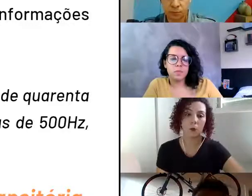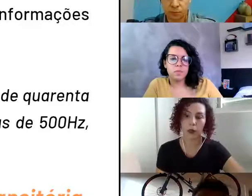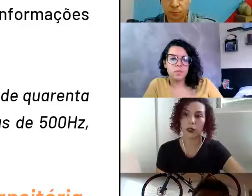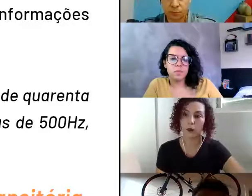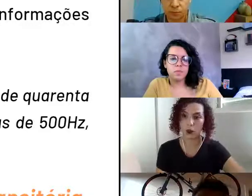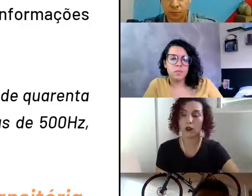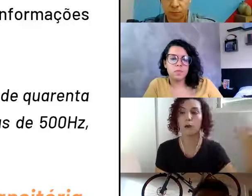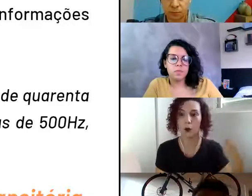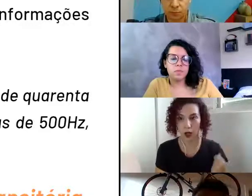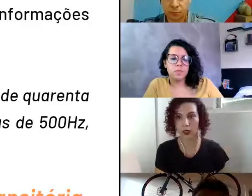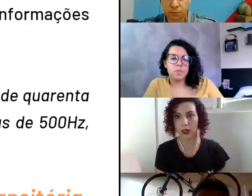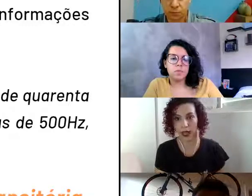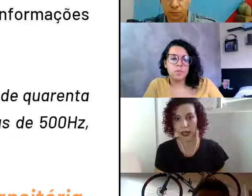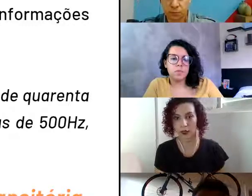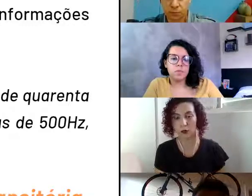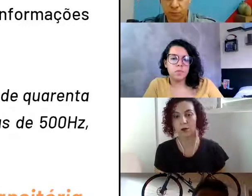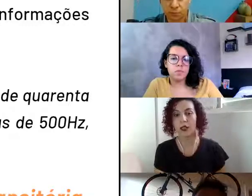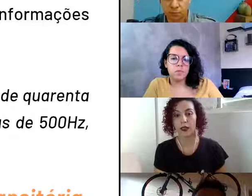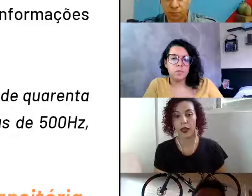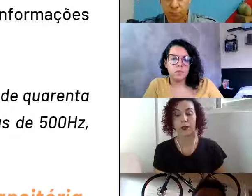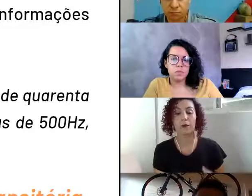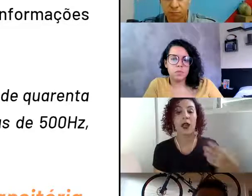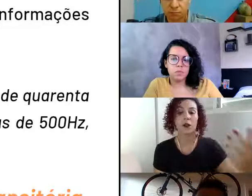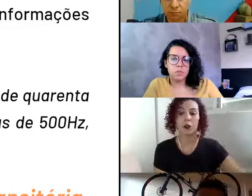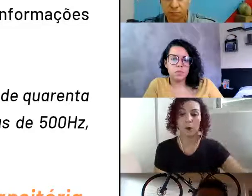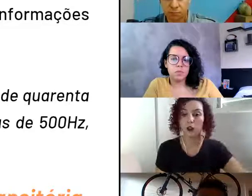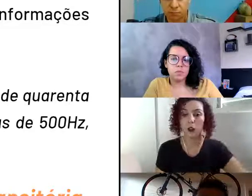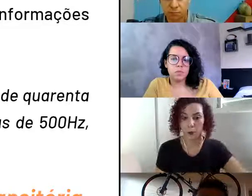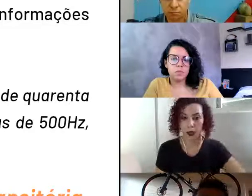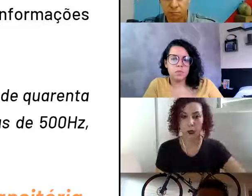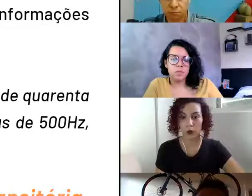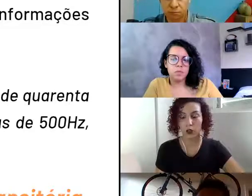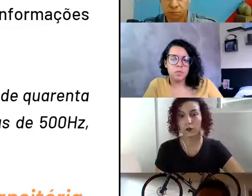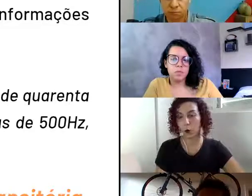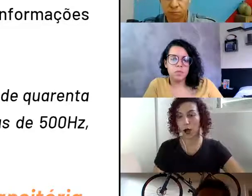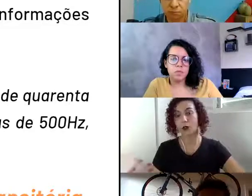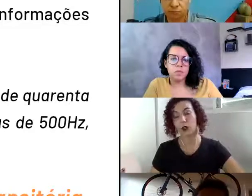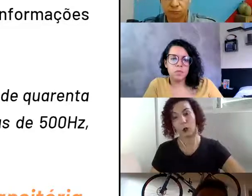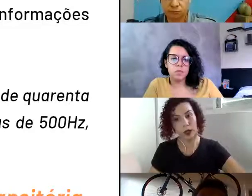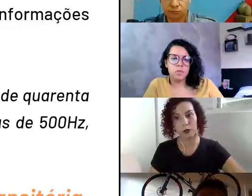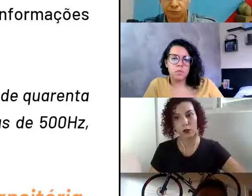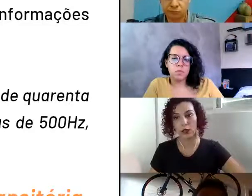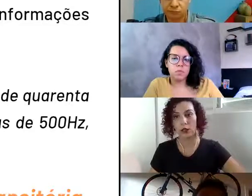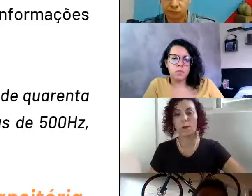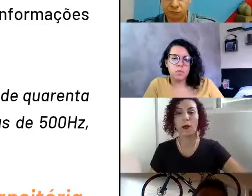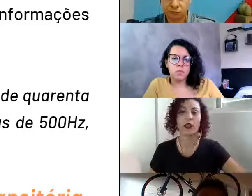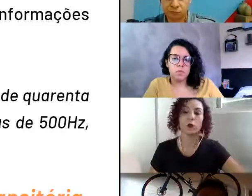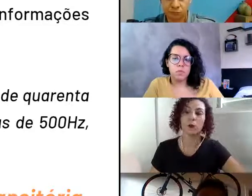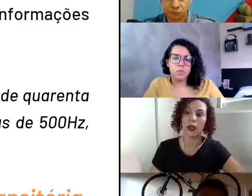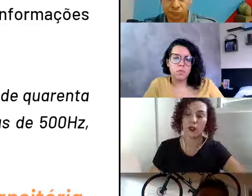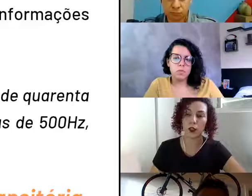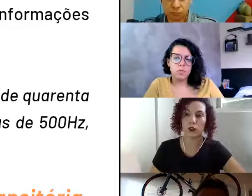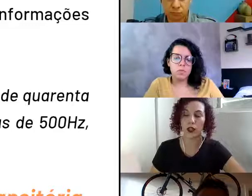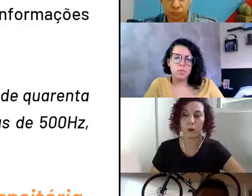pode ter uma perda auditiva por causa da idade, né? A gente pode ter uma perda auditiva por causa de ruídos, então, dependente